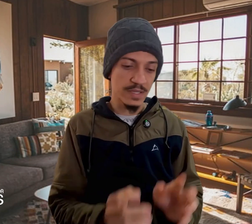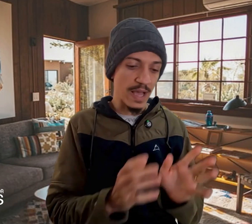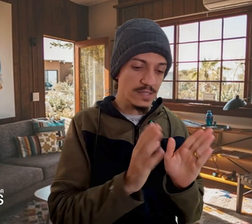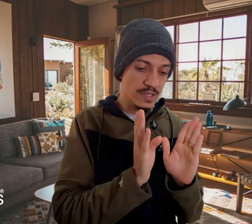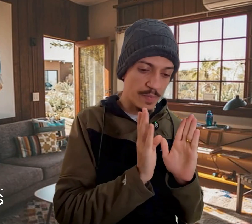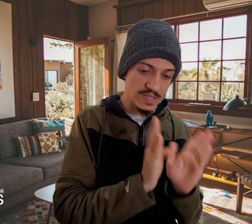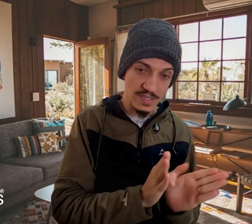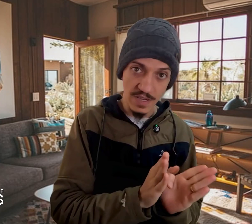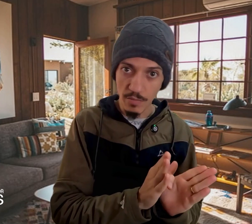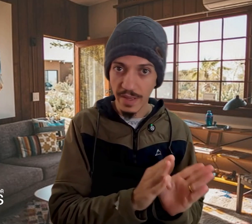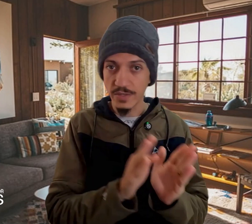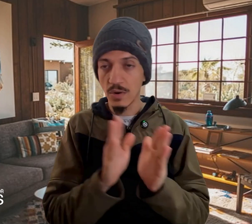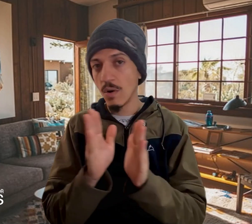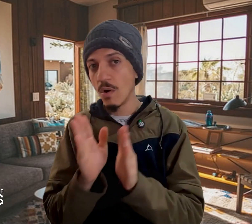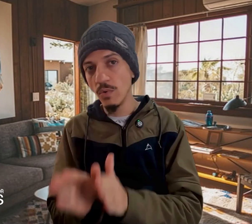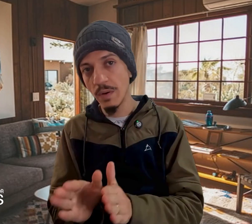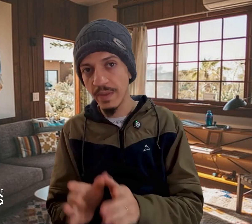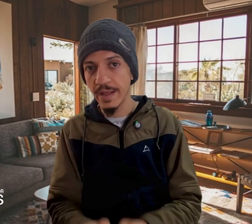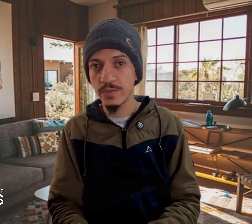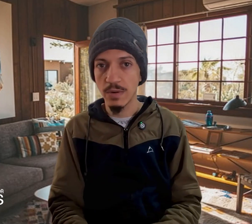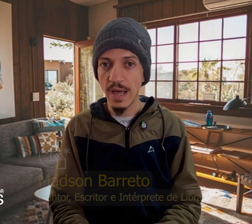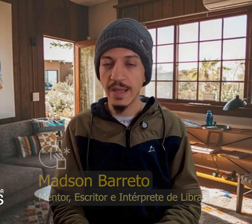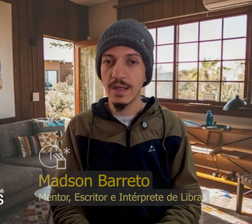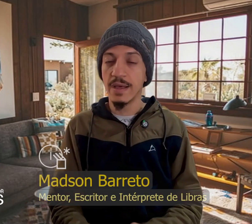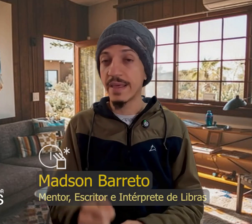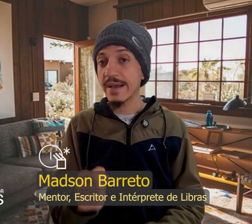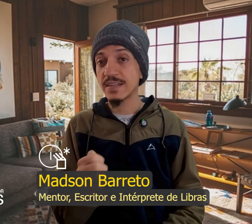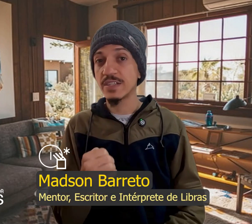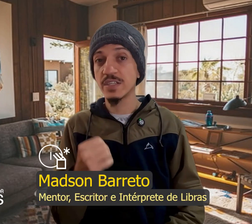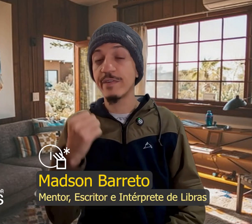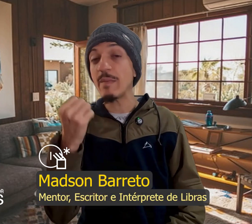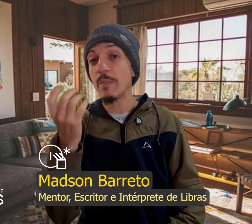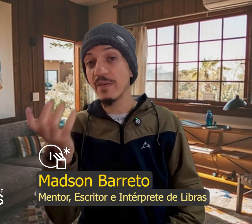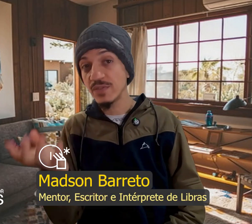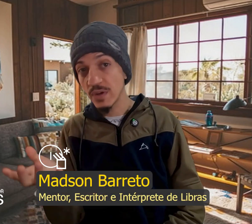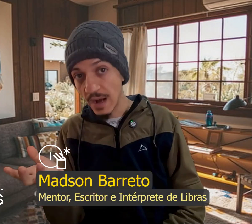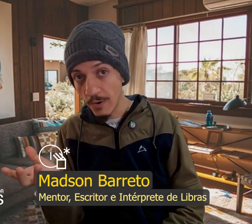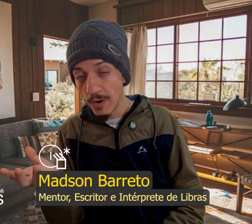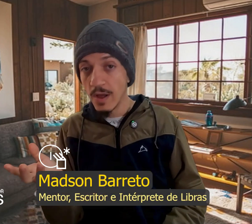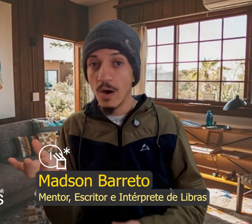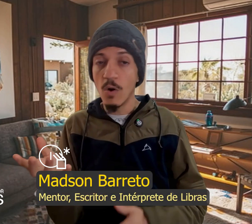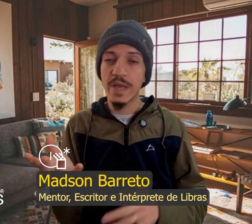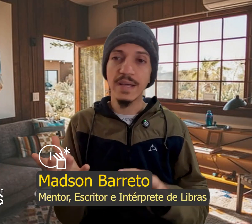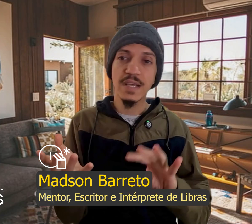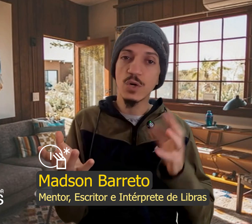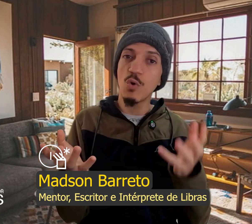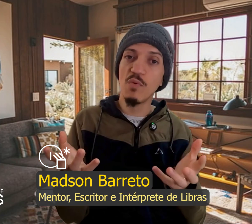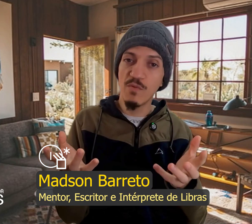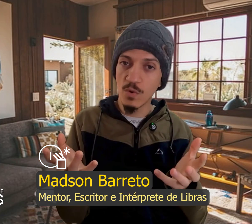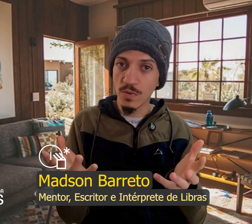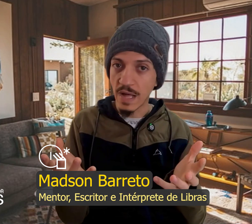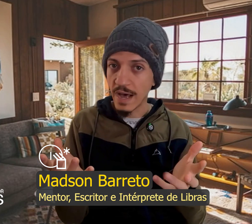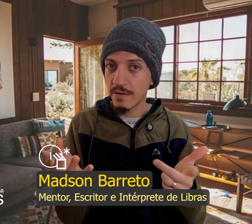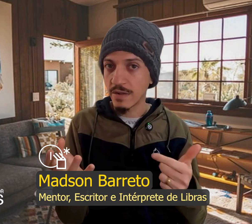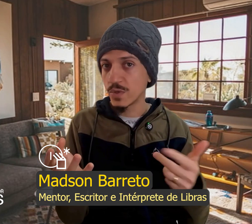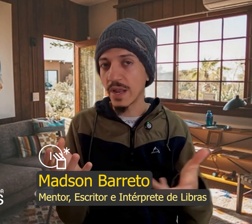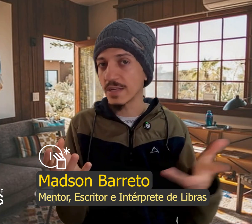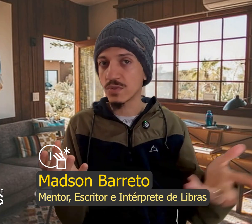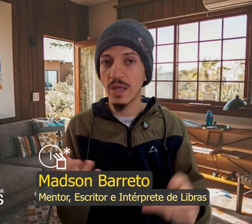seja presencialmente ou no ambiente online, quer seja de forma profissional ou quer seja como um voluntário na sua igreja, sua religião,